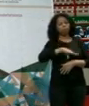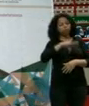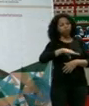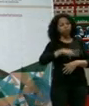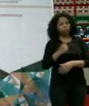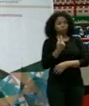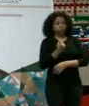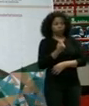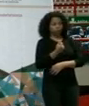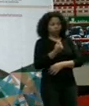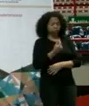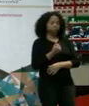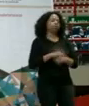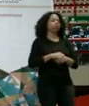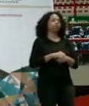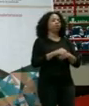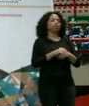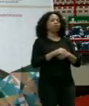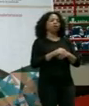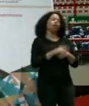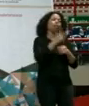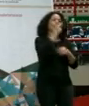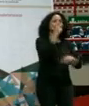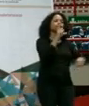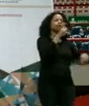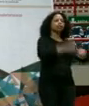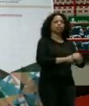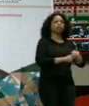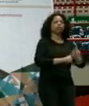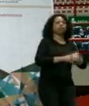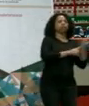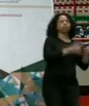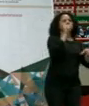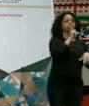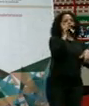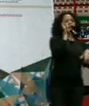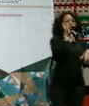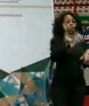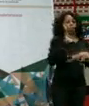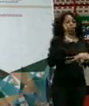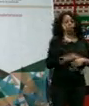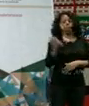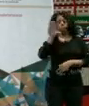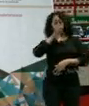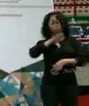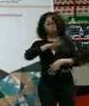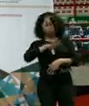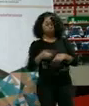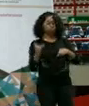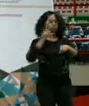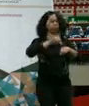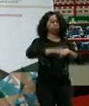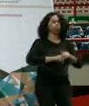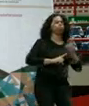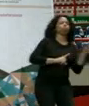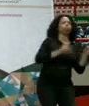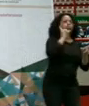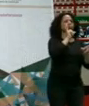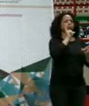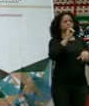em relação à Inglaterra. Quando você viu o período colonial, você viu que durante a mineração,